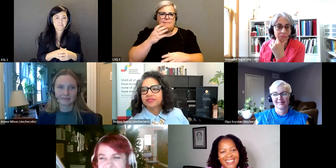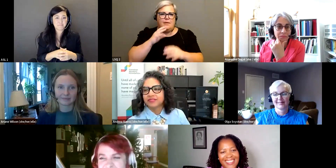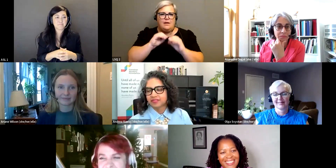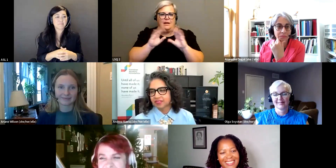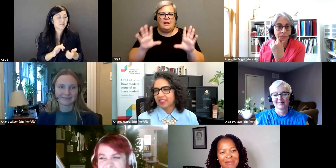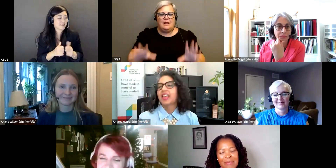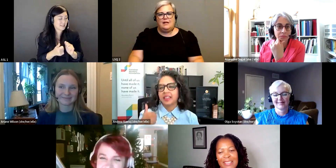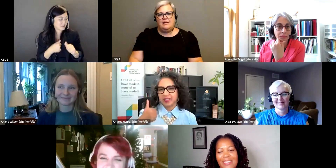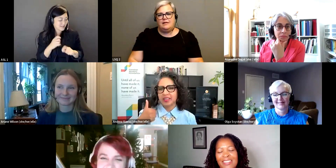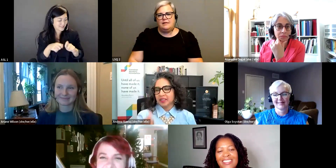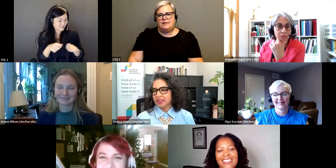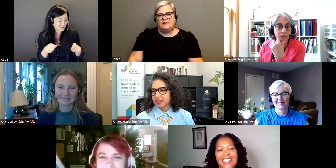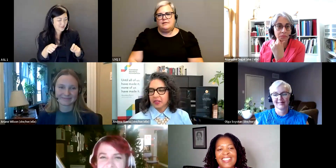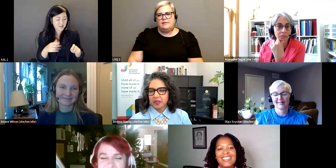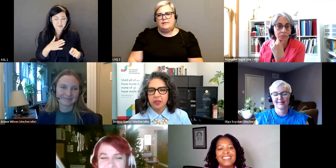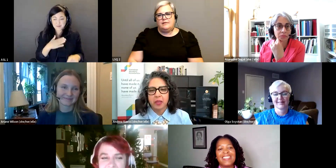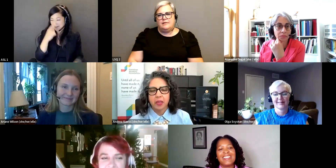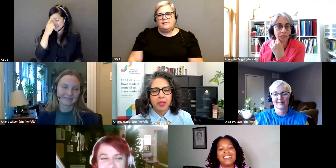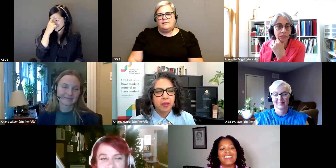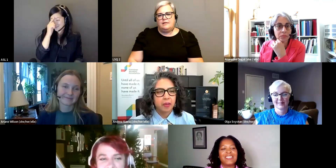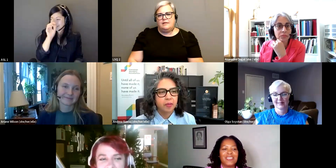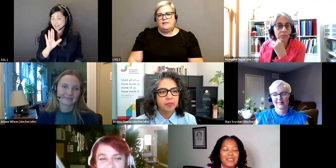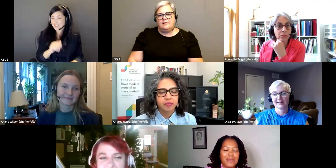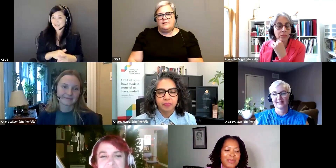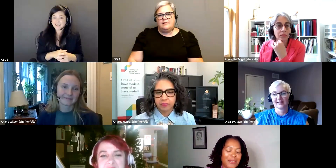Que la réponse m'intéresse.